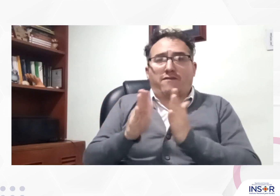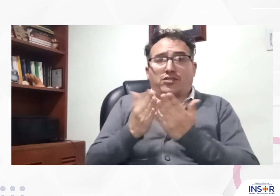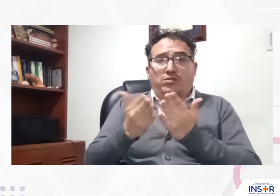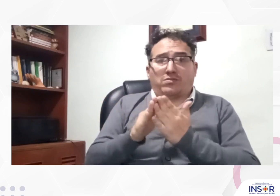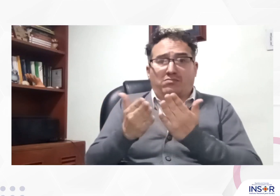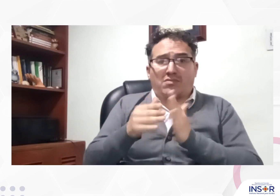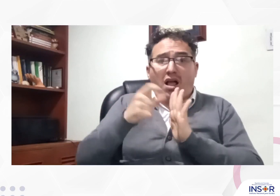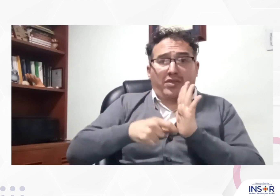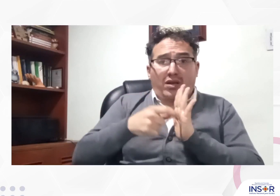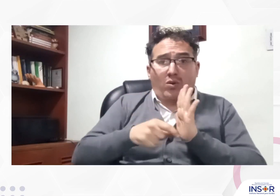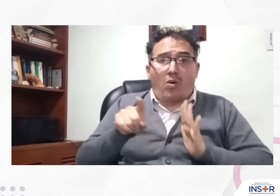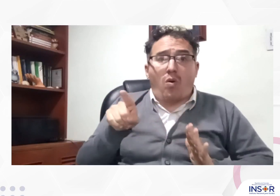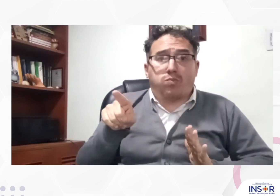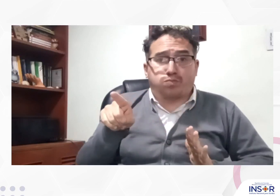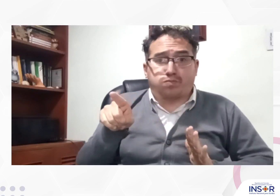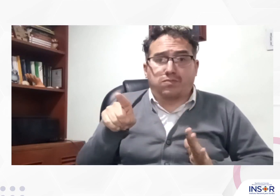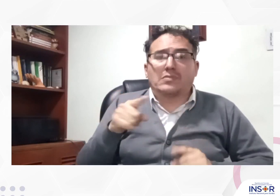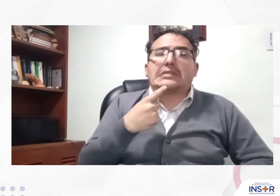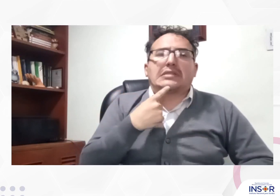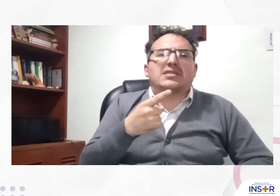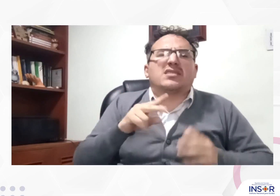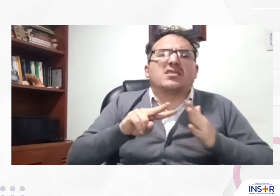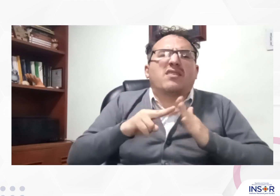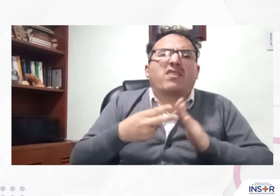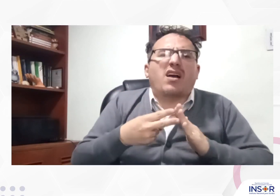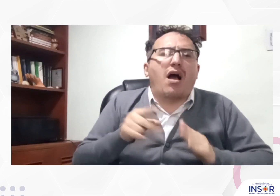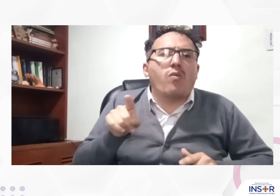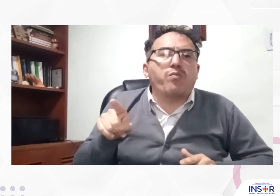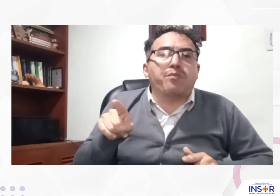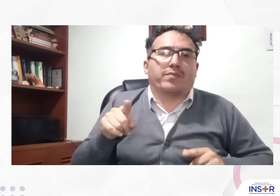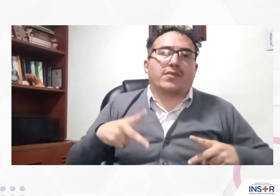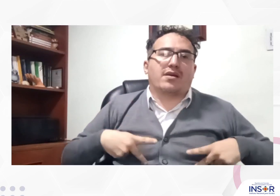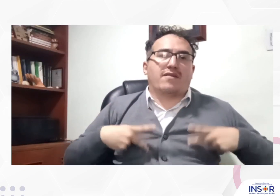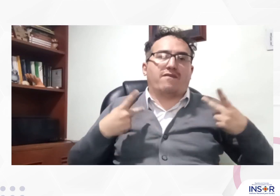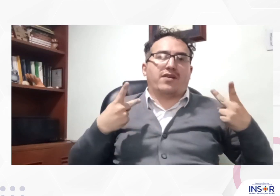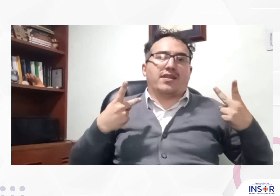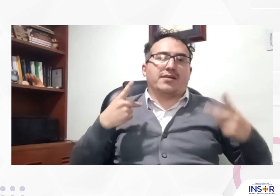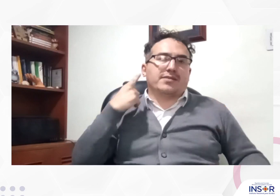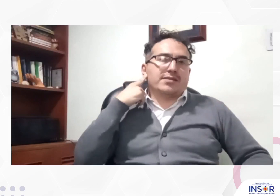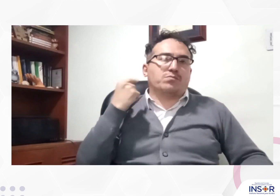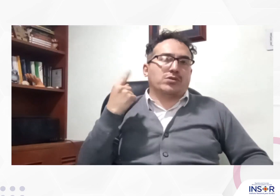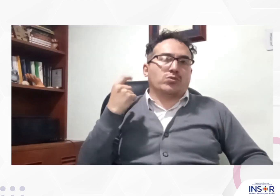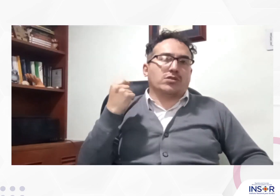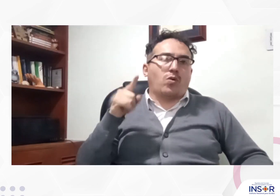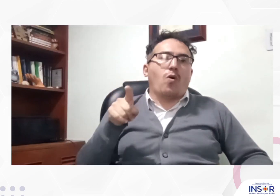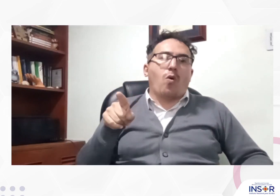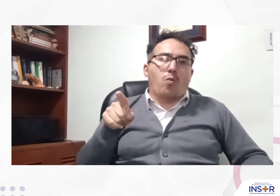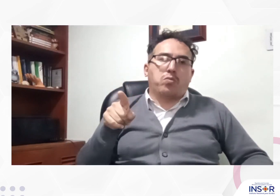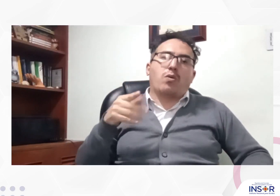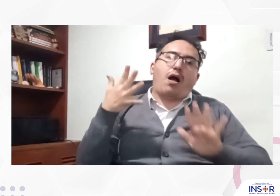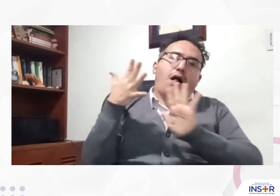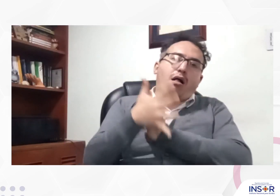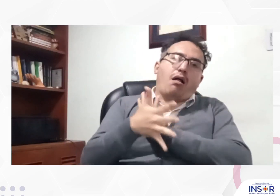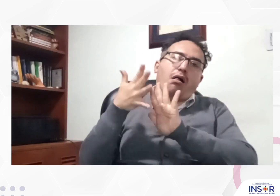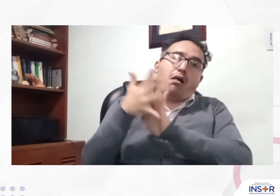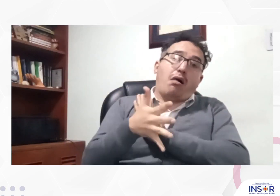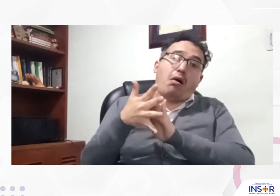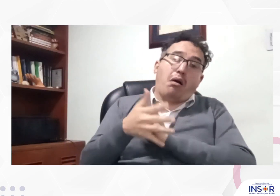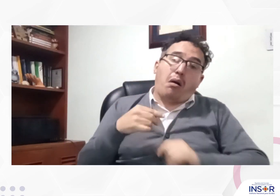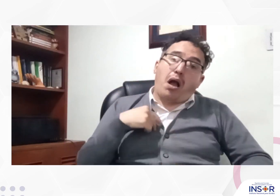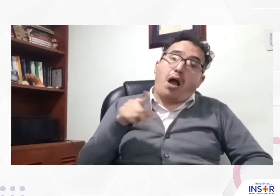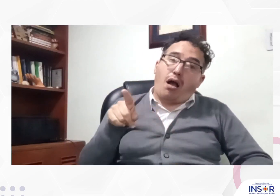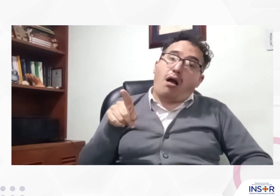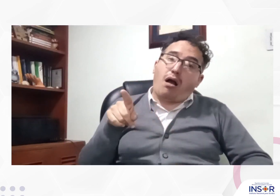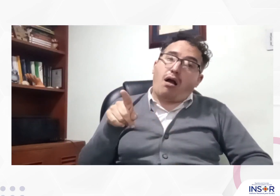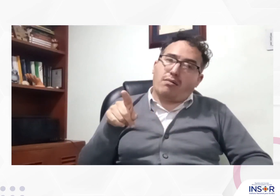resaltar. Entonces, de allí, por ejemplo, destacamos unos artículos académicos que nos hablan de esas experiencias de vida desde la